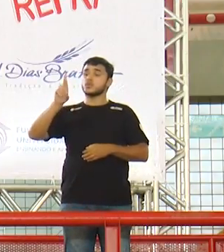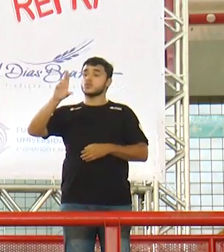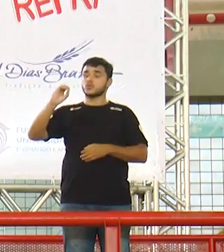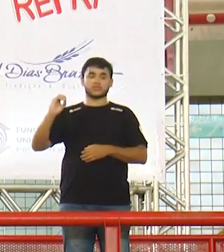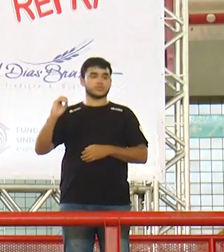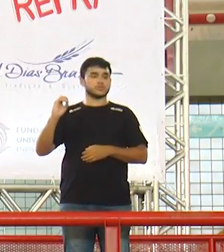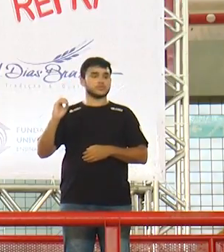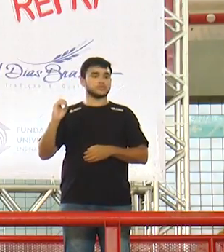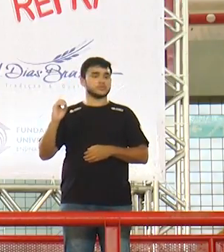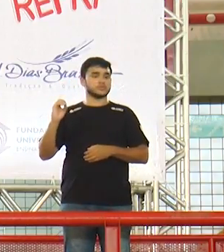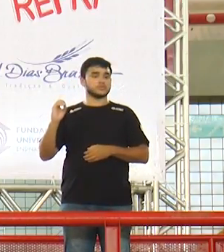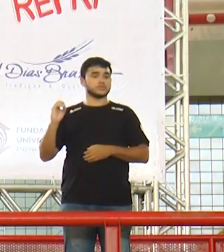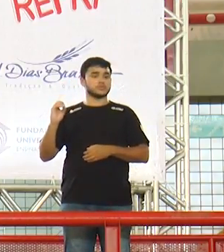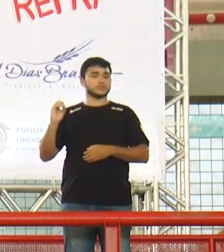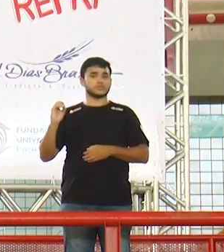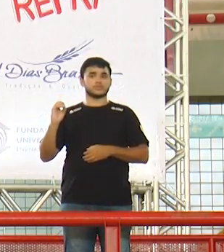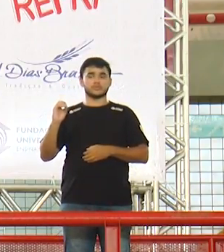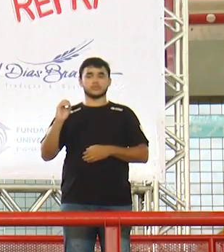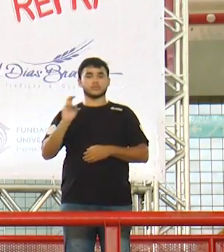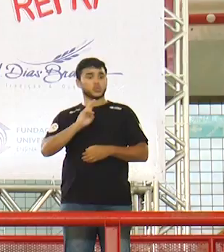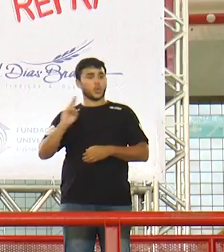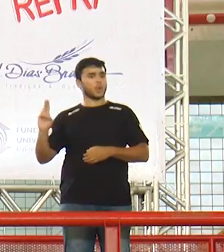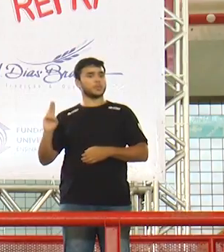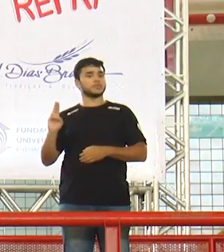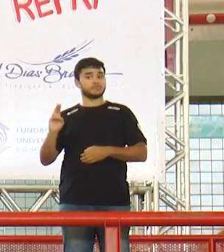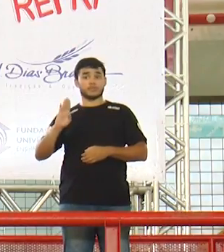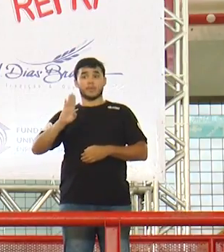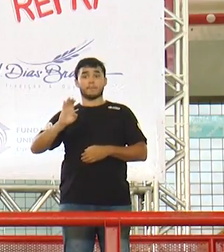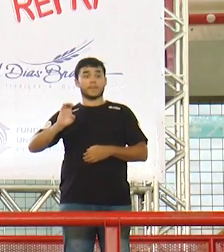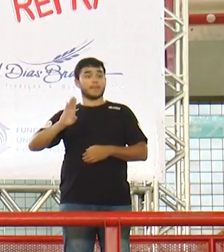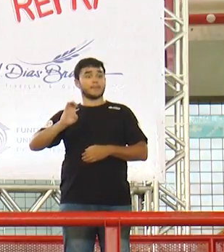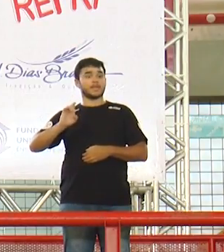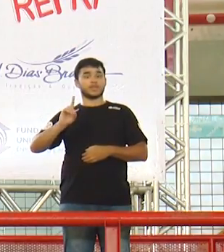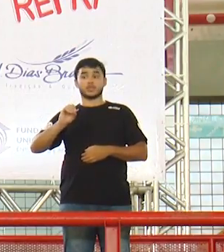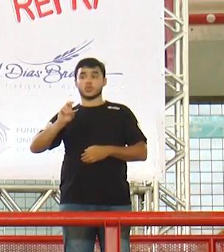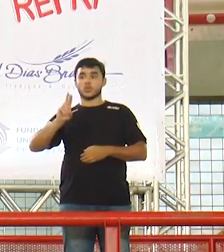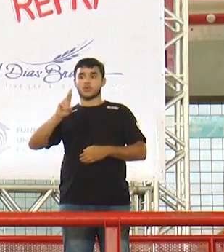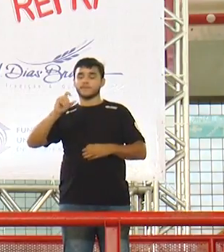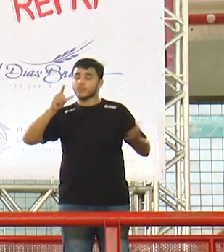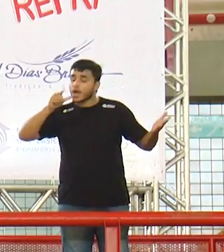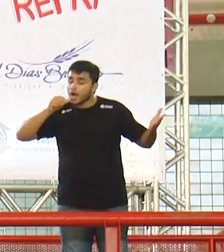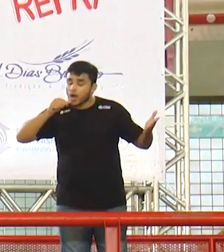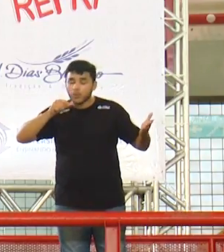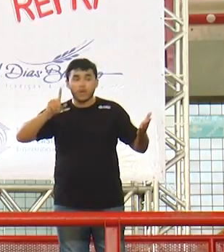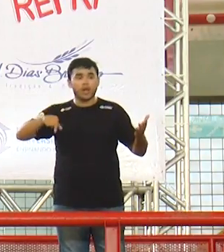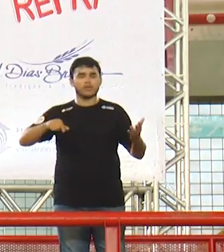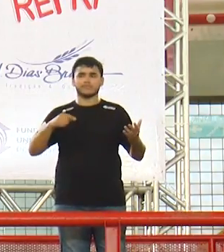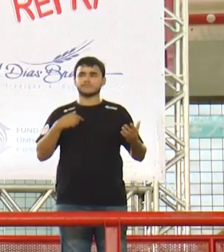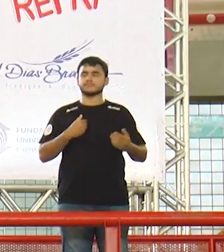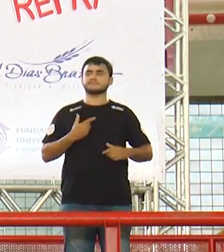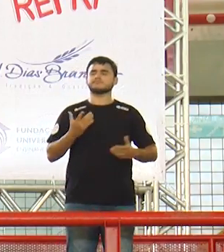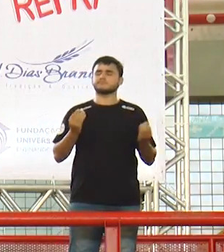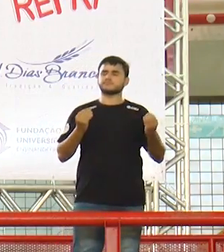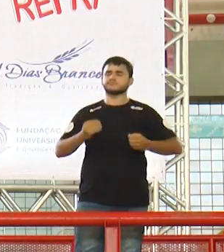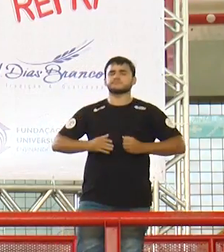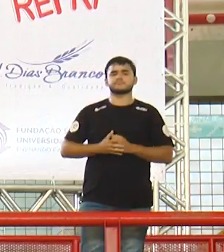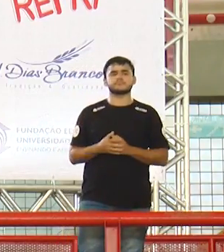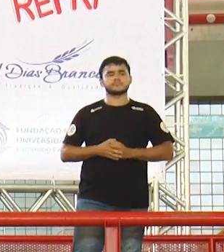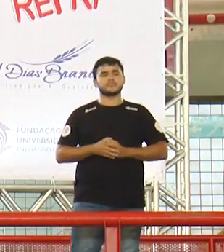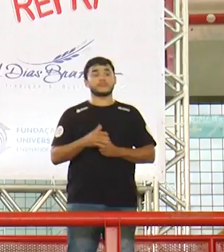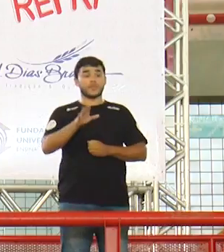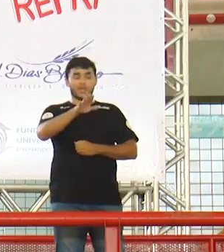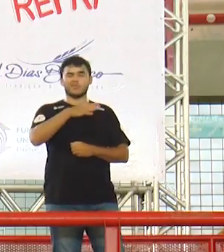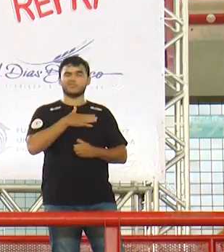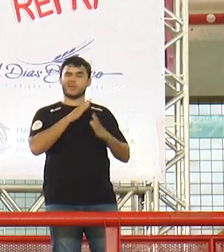Bebedouro. Mas quem que fala bebedouro também, né? Professor, eu moro mal. Moro mal. Do lado da